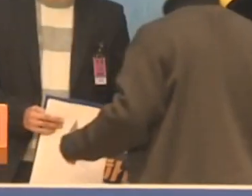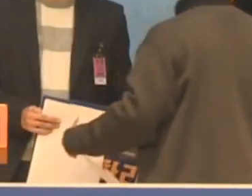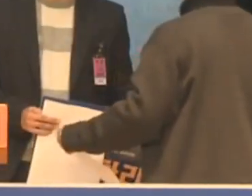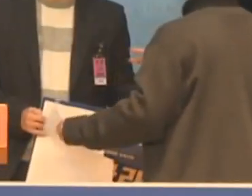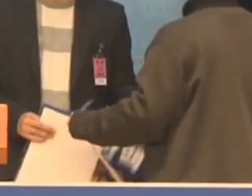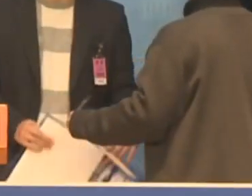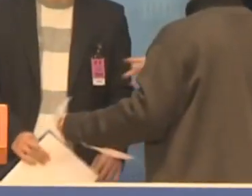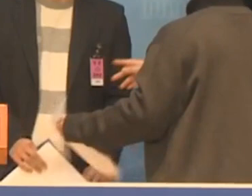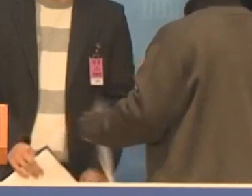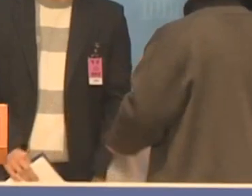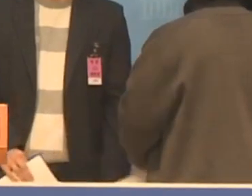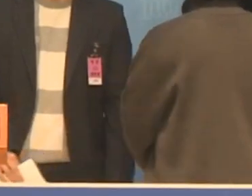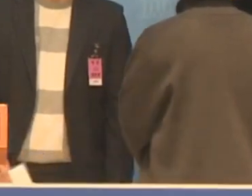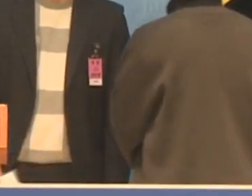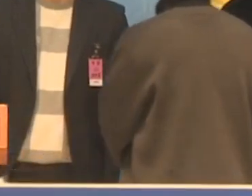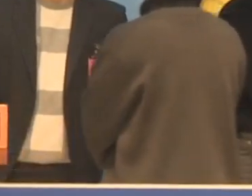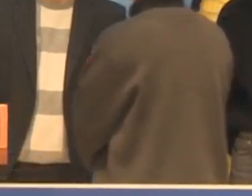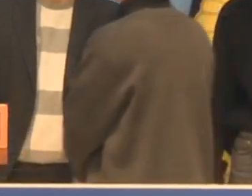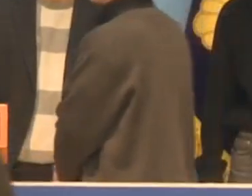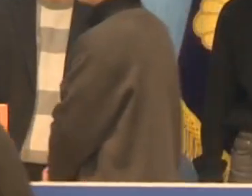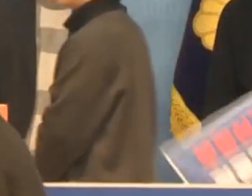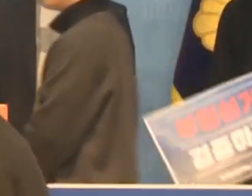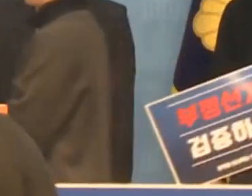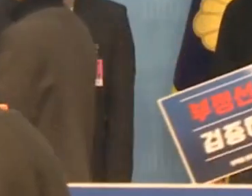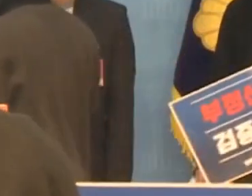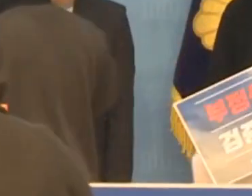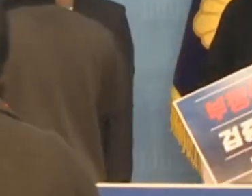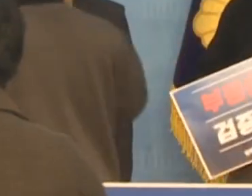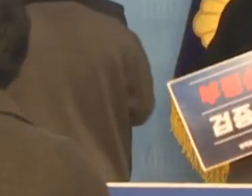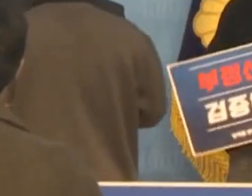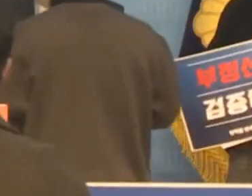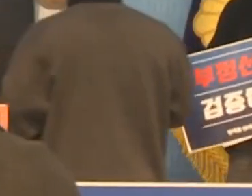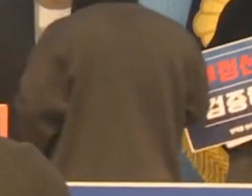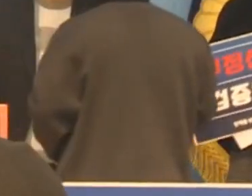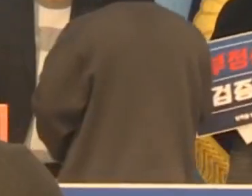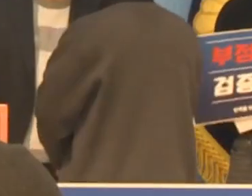옆에 하면 돼. 아, 네. 넘겨주고.